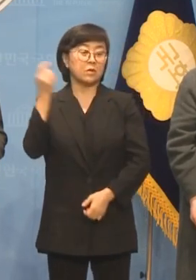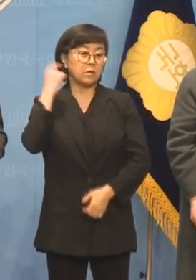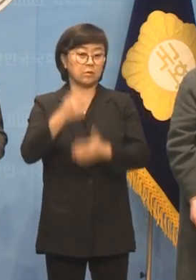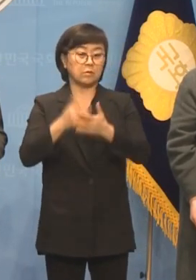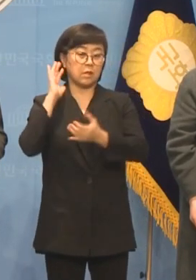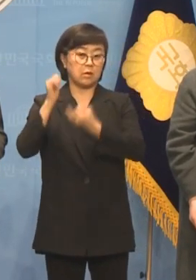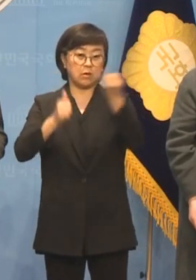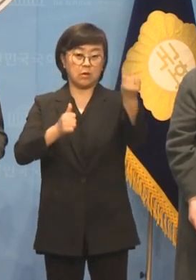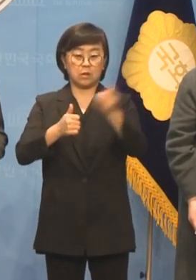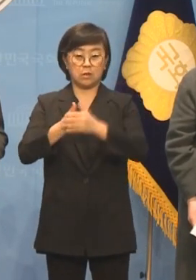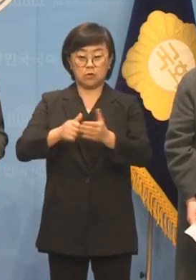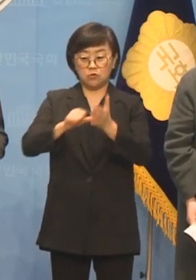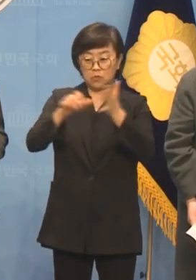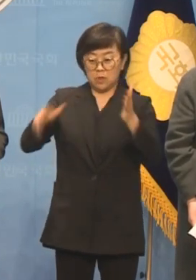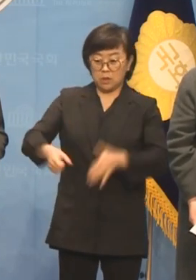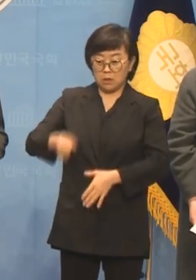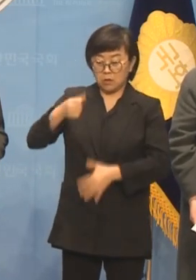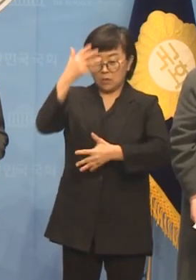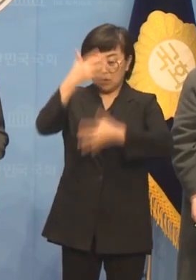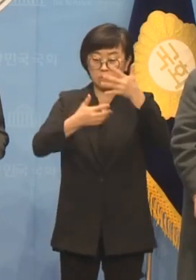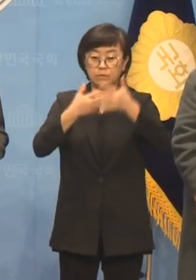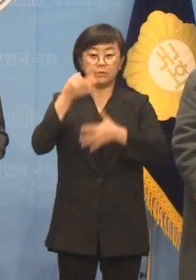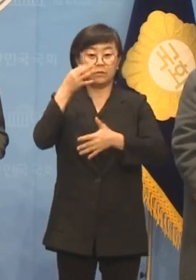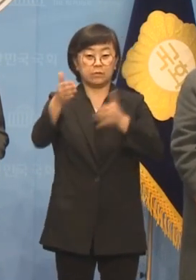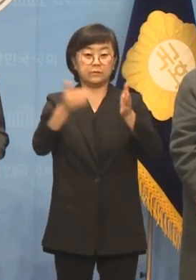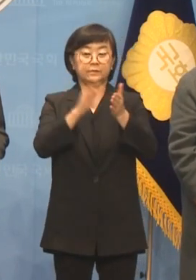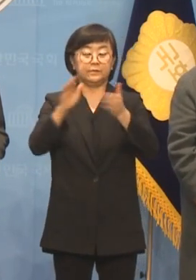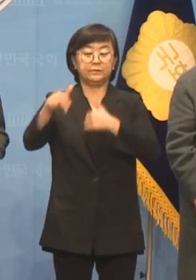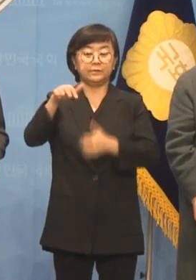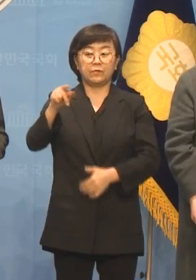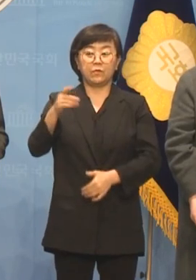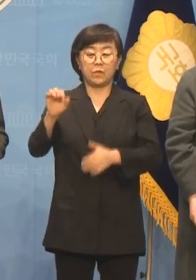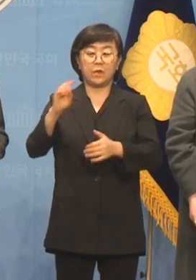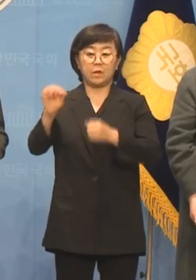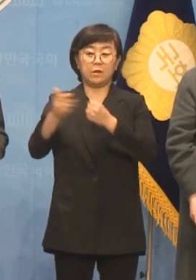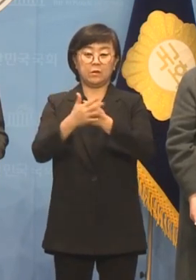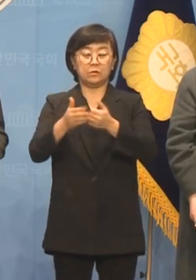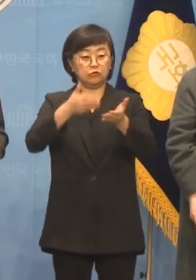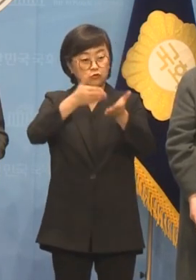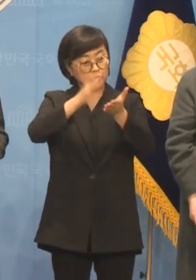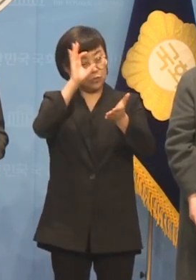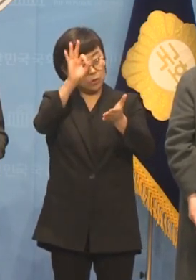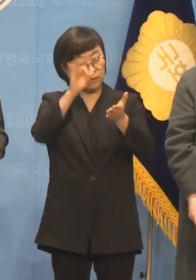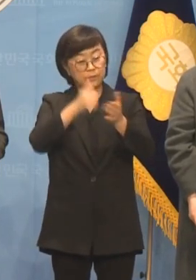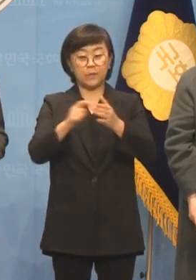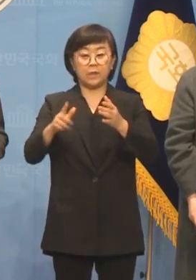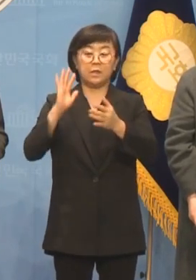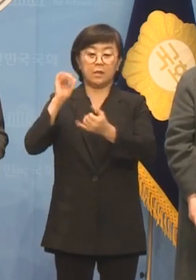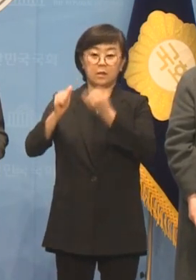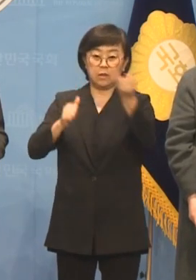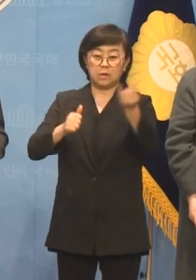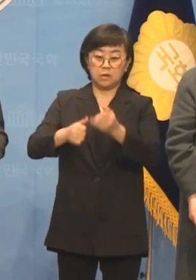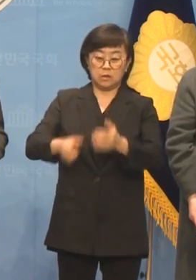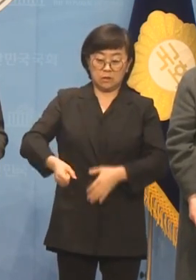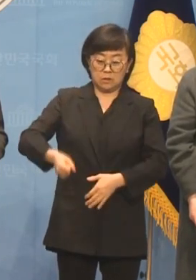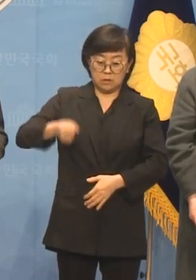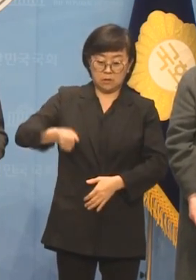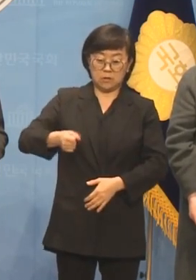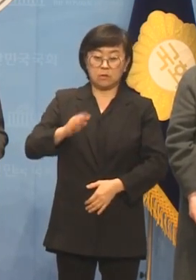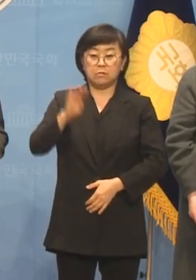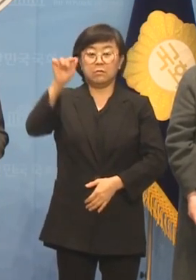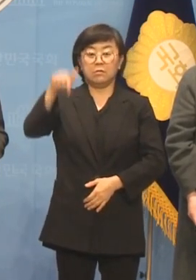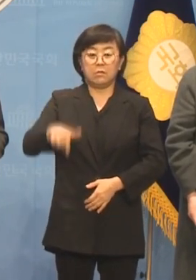김건희 명품백 수수 영상 공개 이후에 종편 보도들을 살펴봤습니다. 김건희